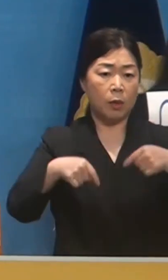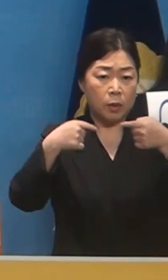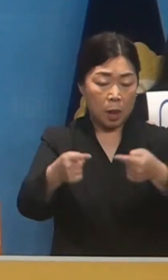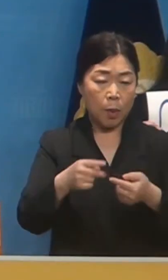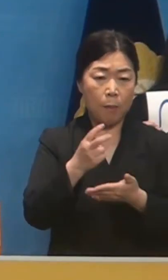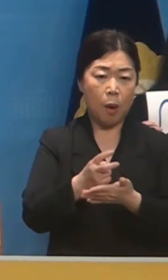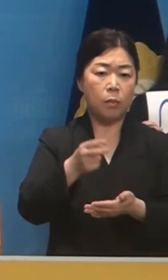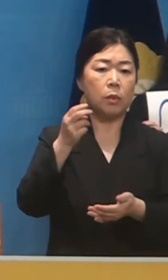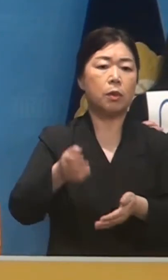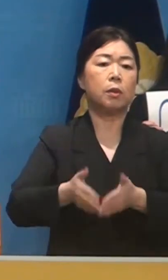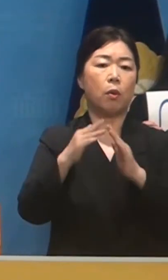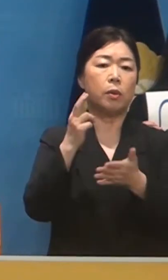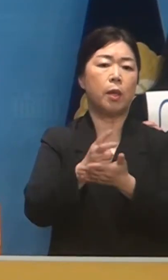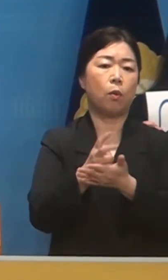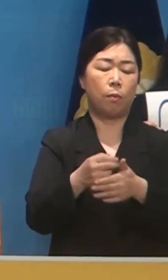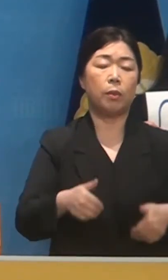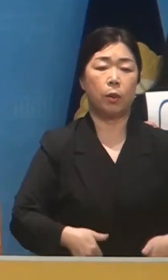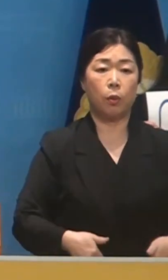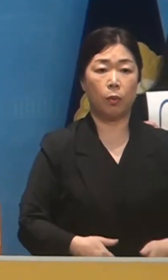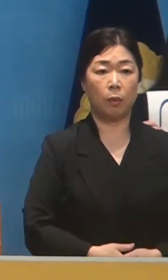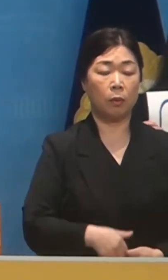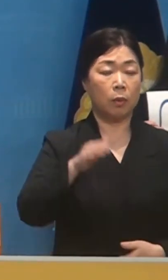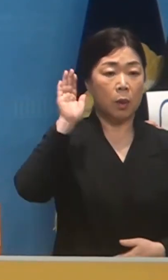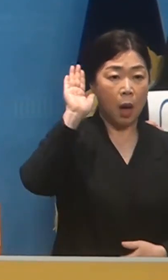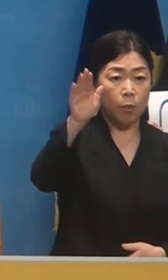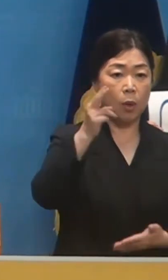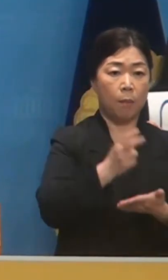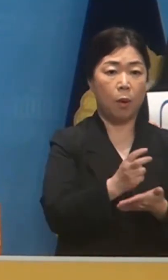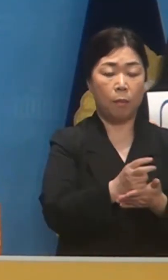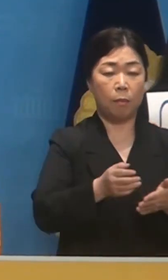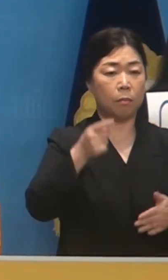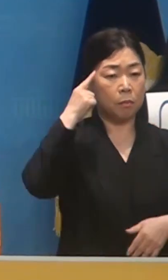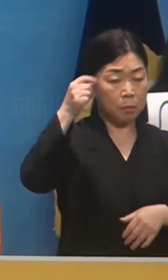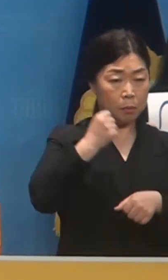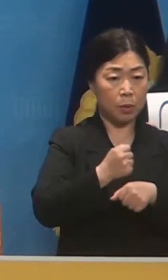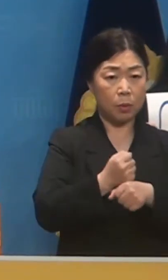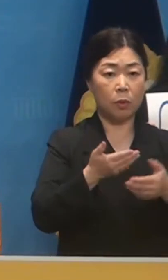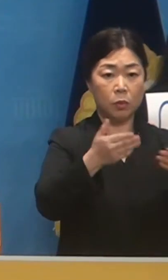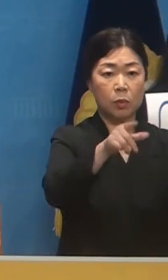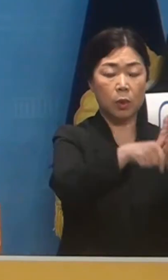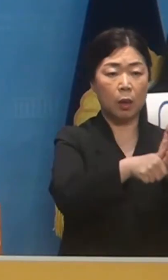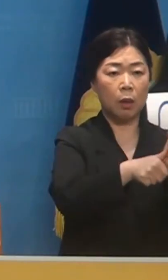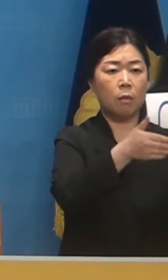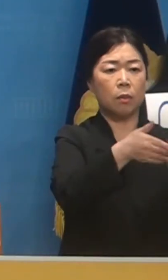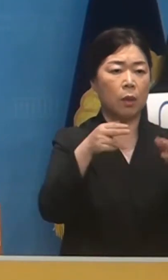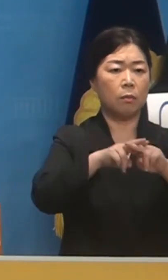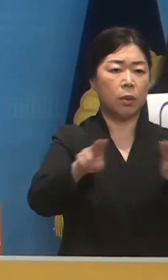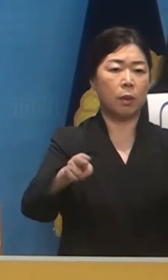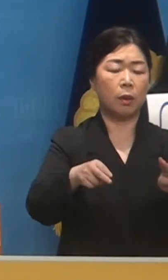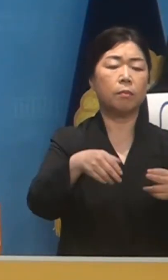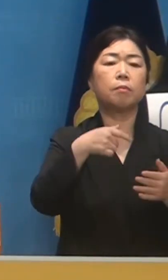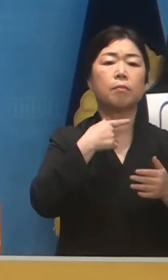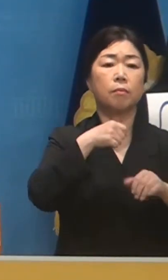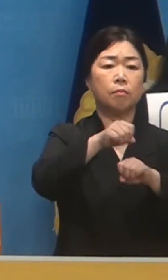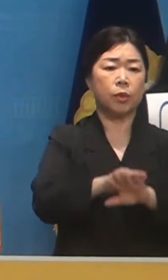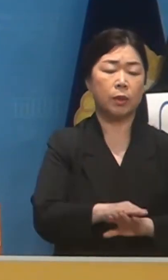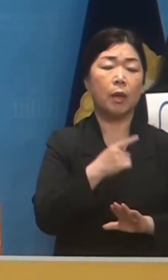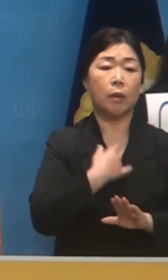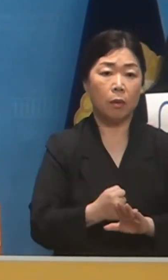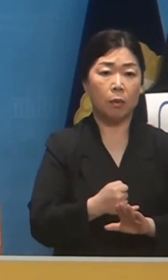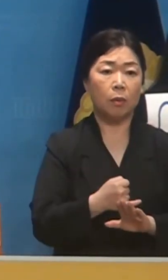되고, 앞으로 입법 발의해서 폐기되는 의원들한테는 감점을 주든지